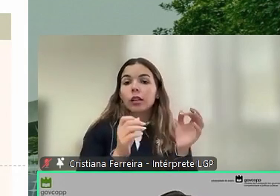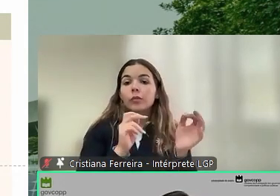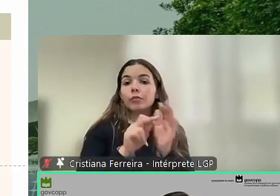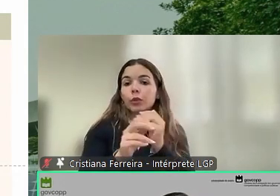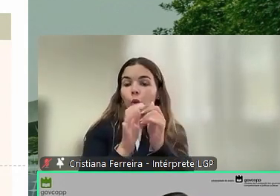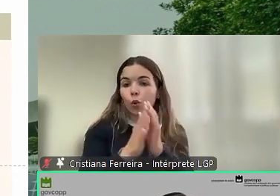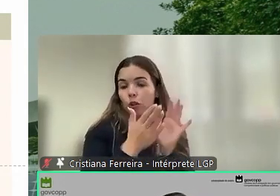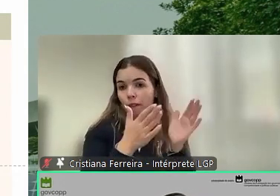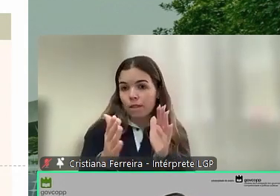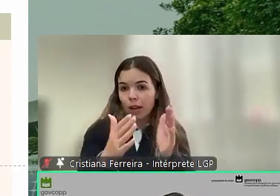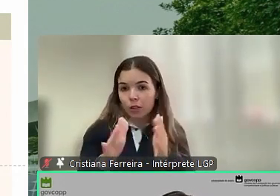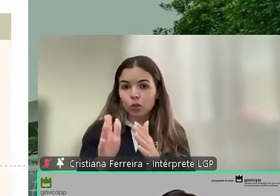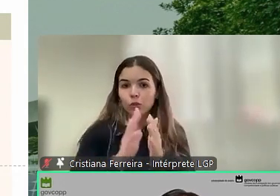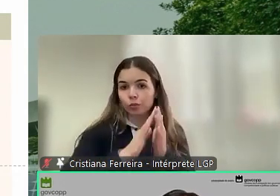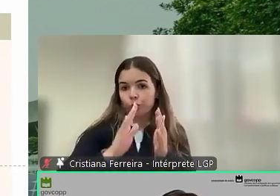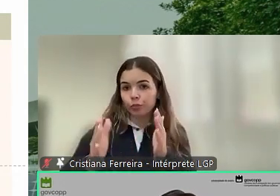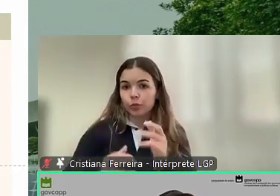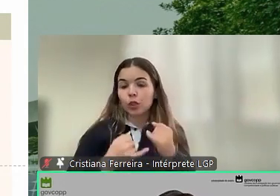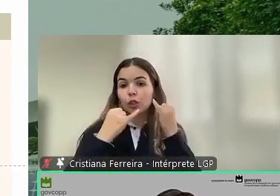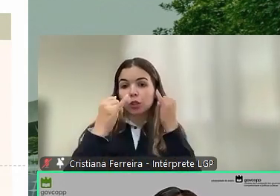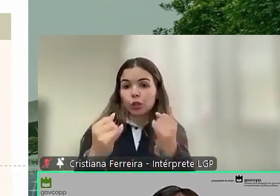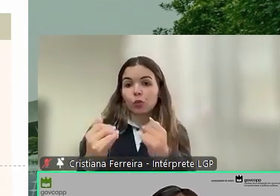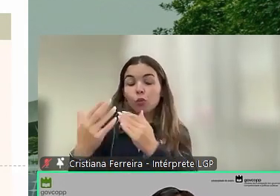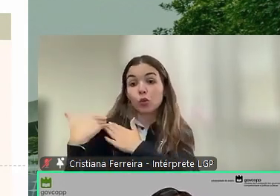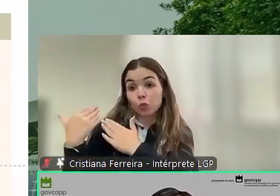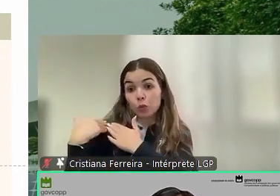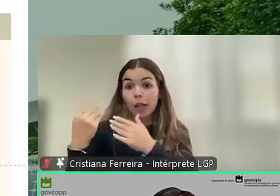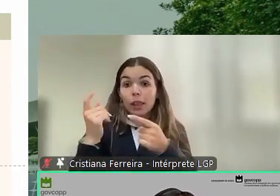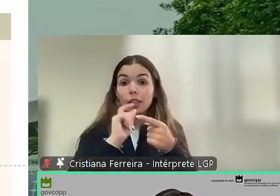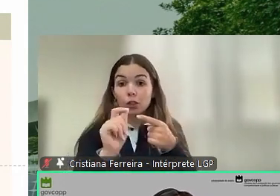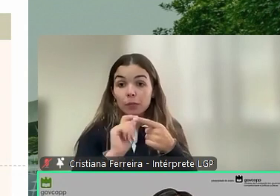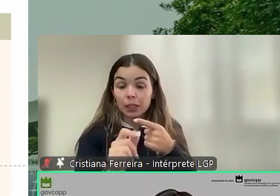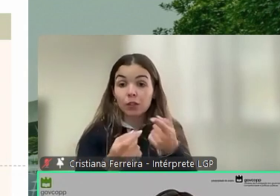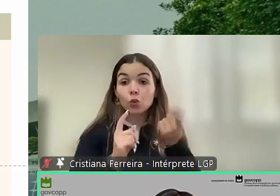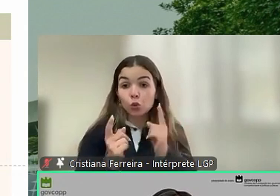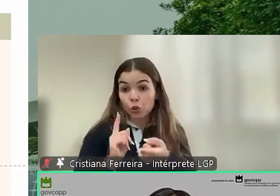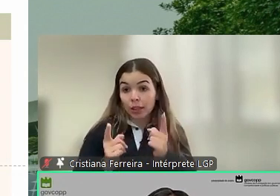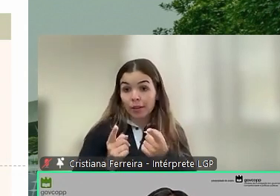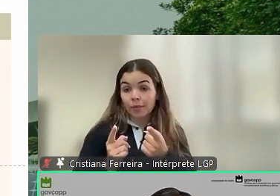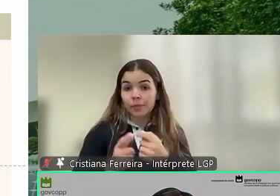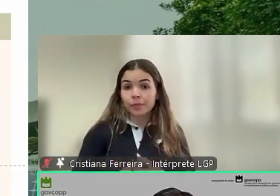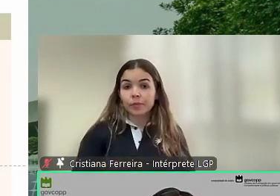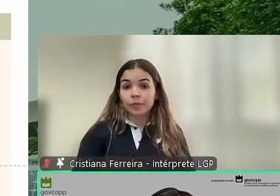processo. Finalmente, temos as entidades com responsabilidades ambientais específicas, que são